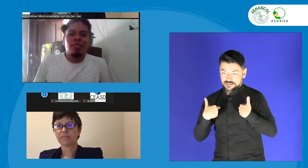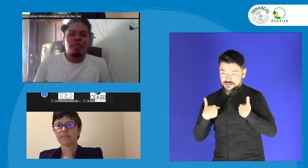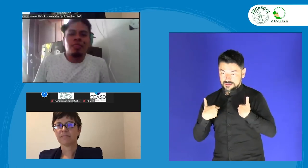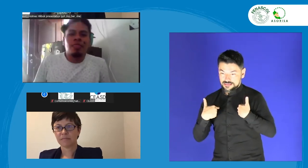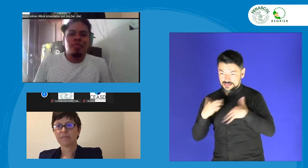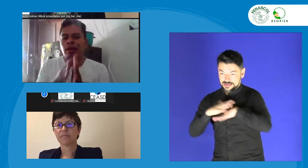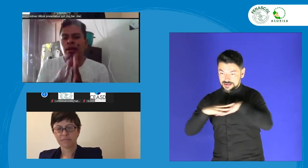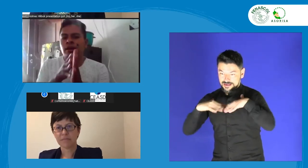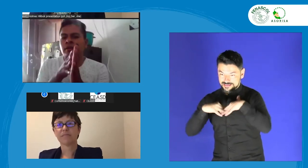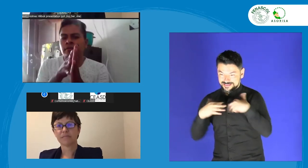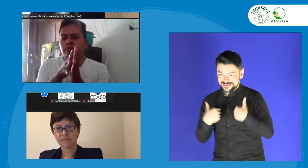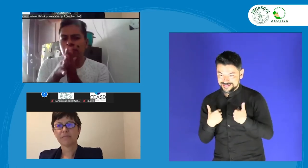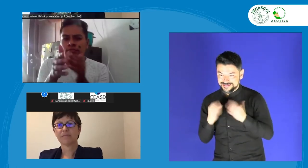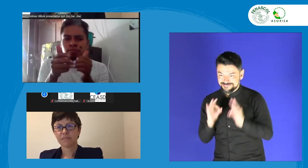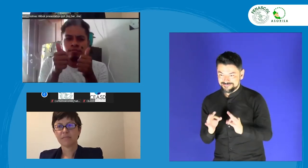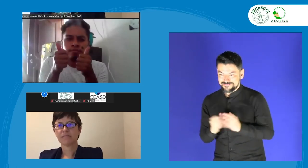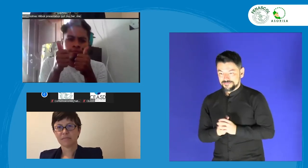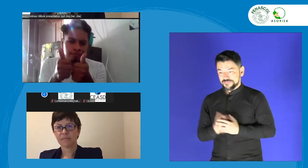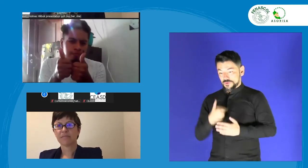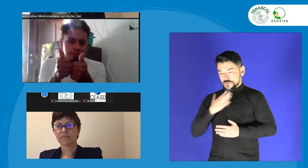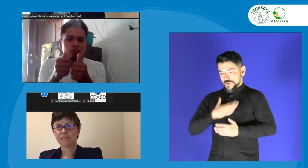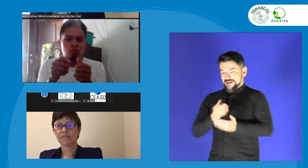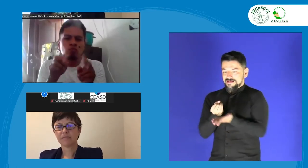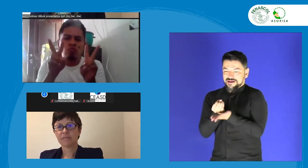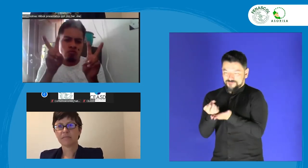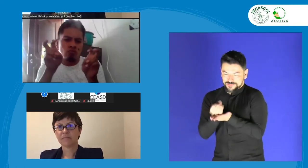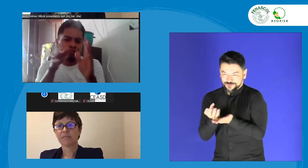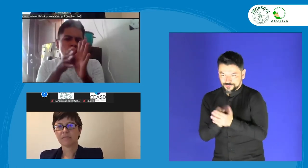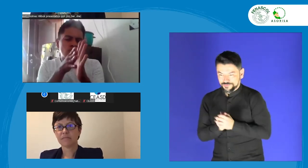Soy parte de la comunidad indígena.